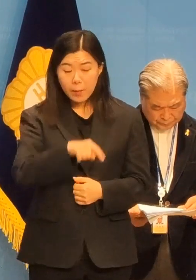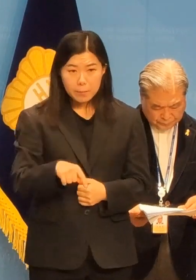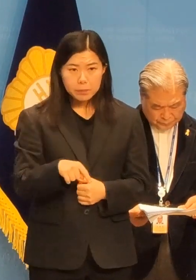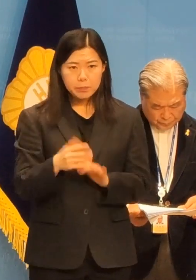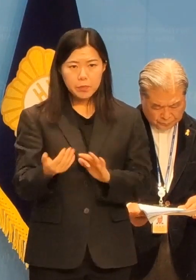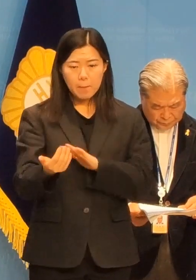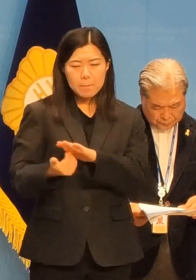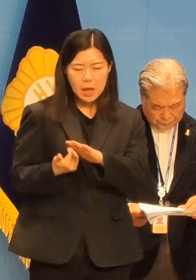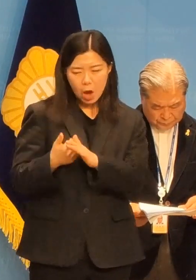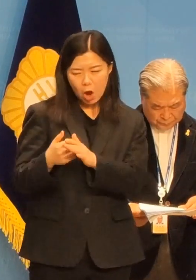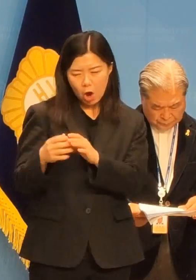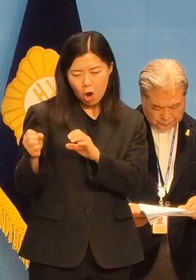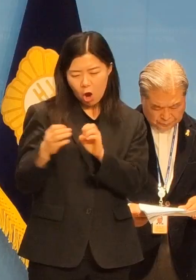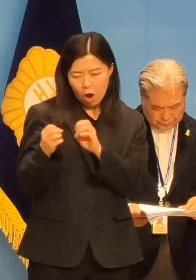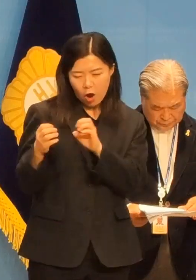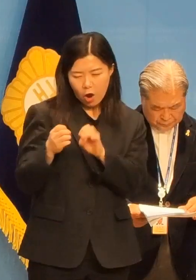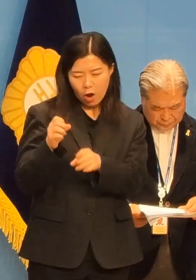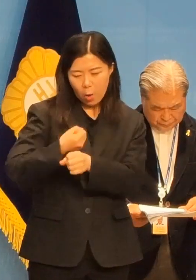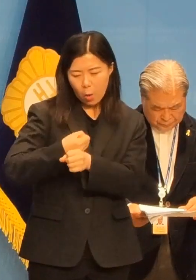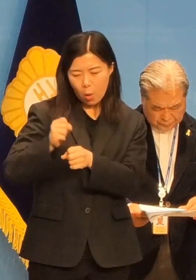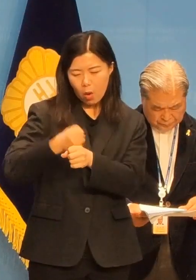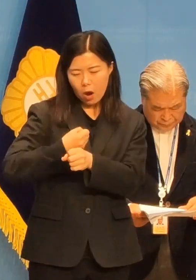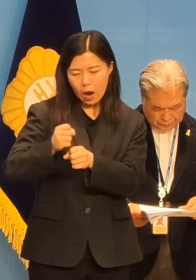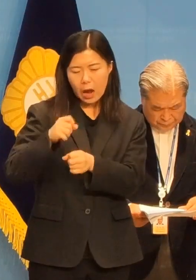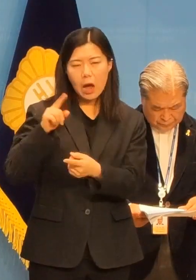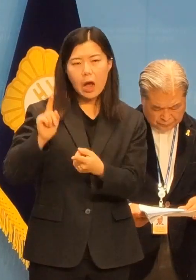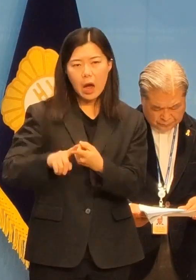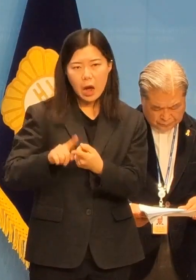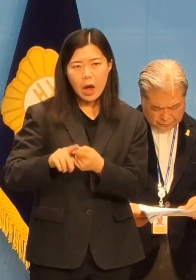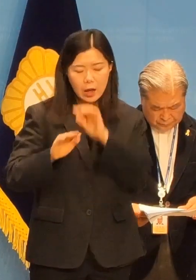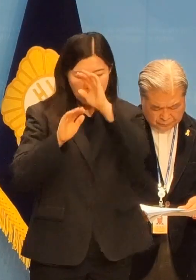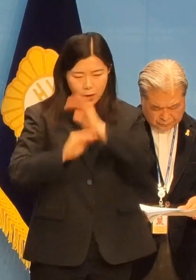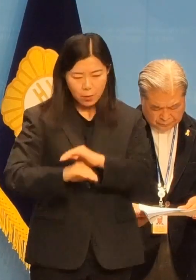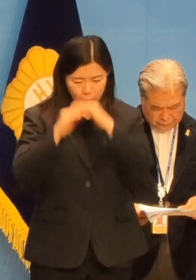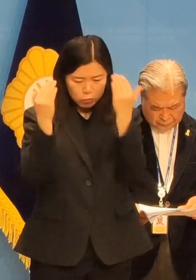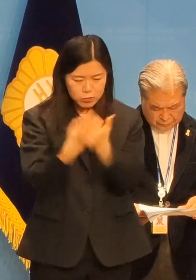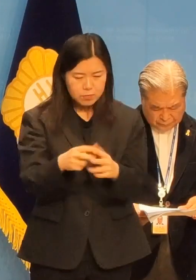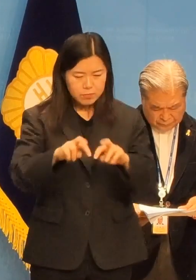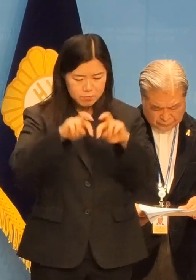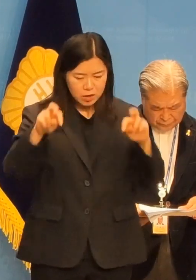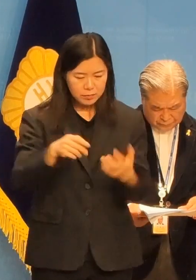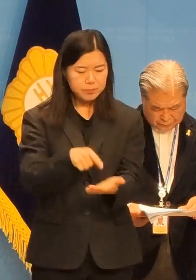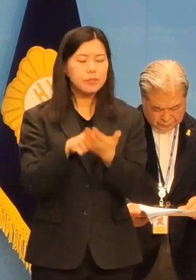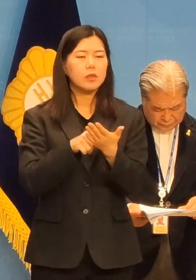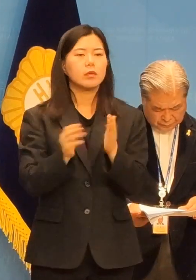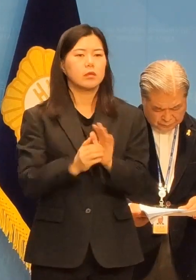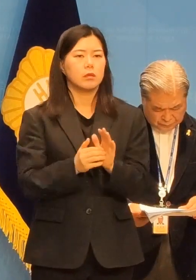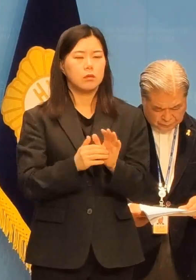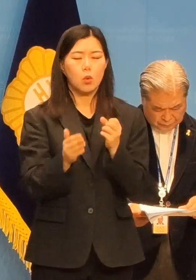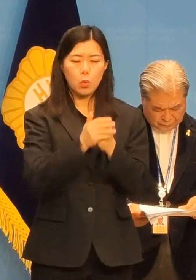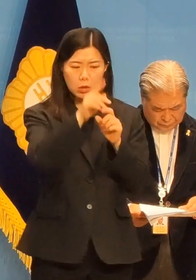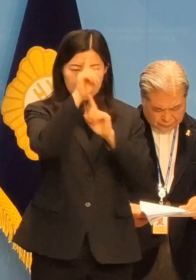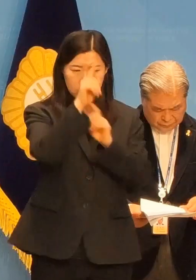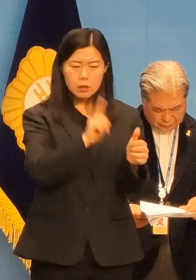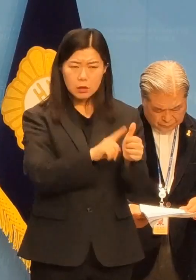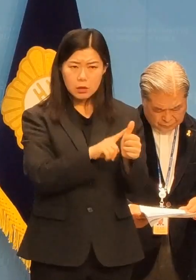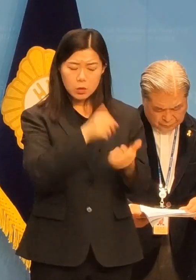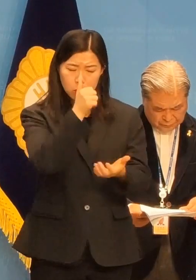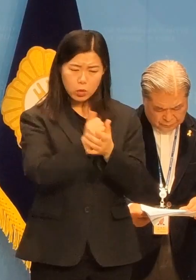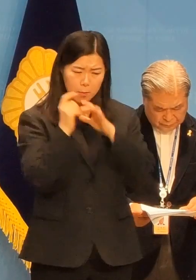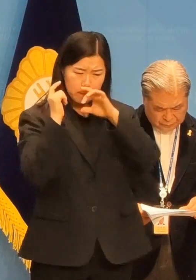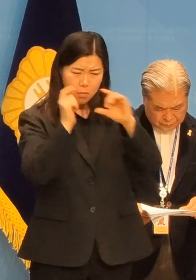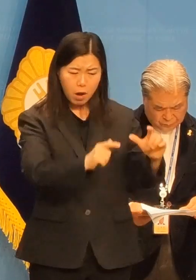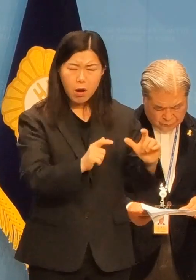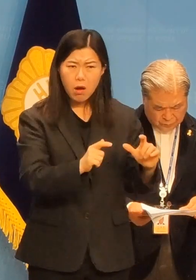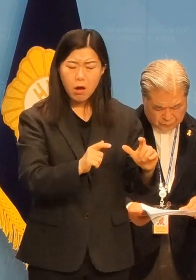미리 상의해서 조작되었다는 사정이 드러난 이상 이화영에 대한 유죄 판결이 더